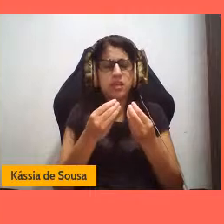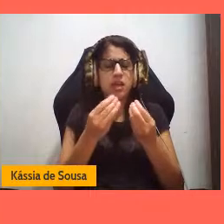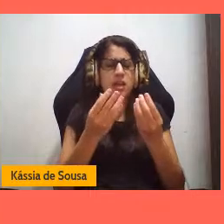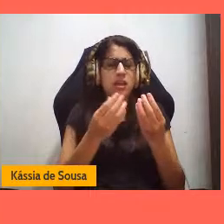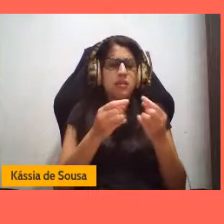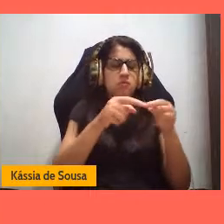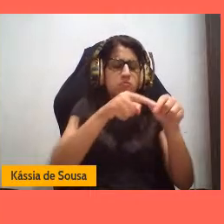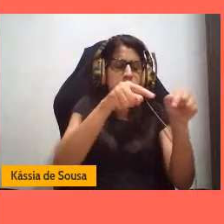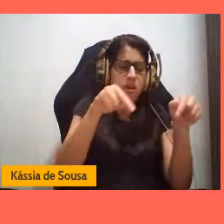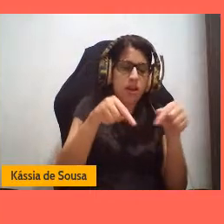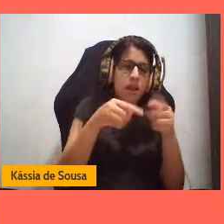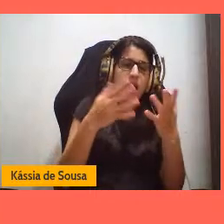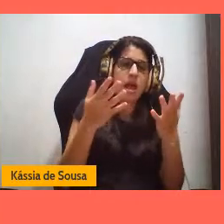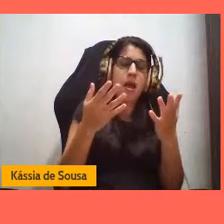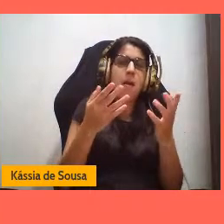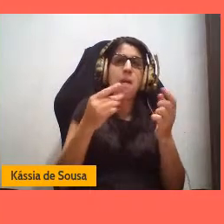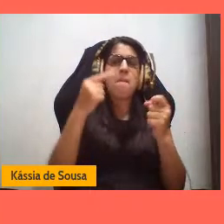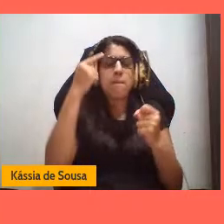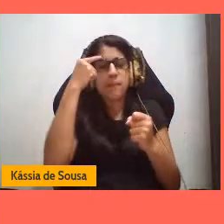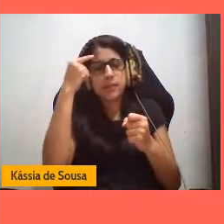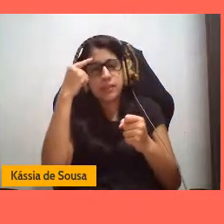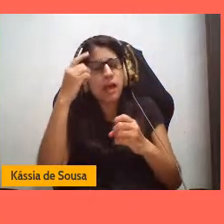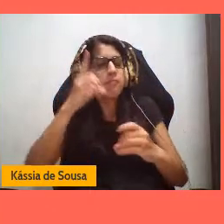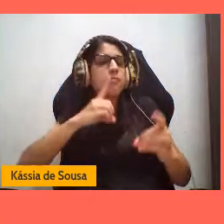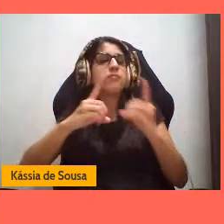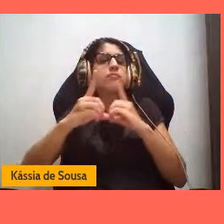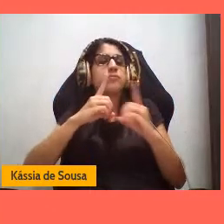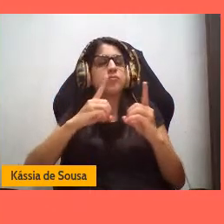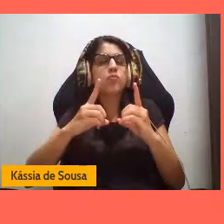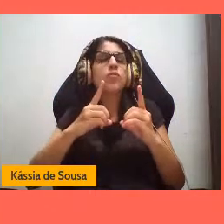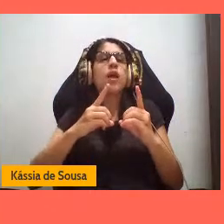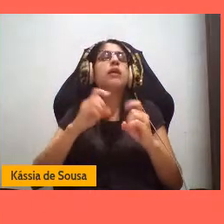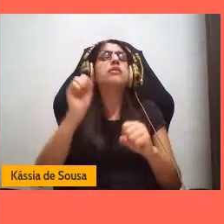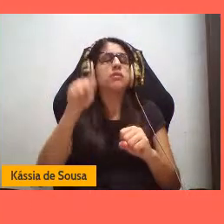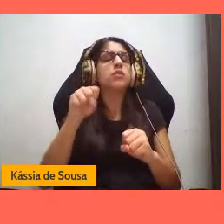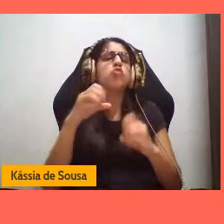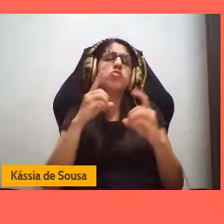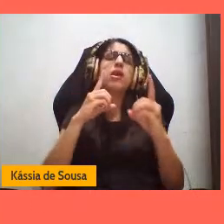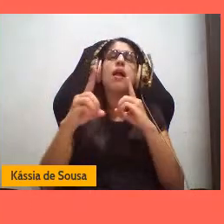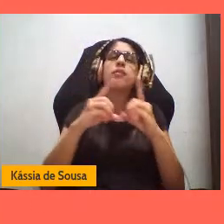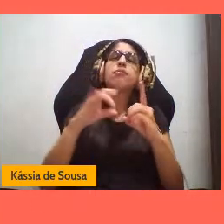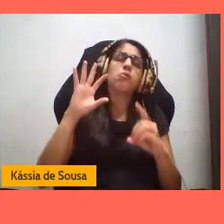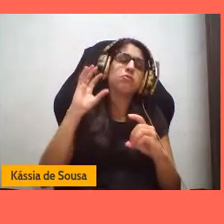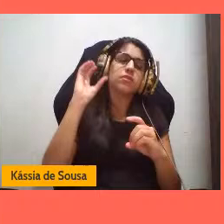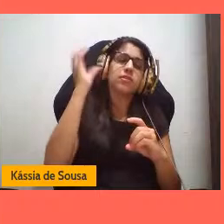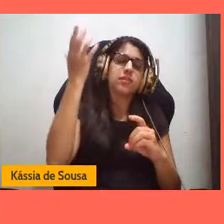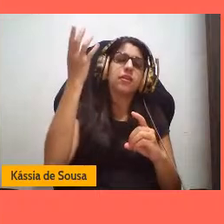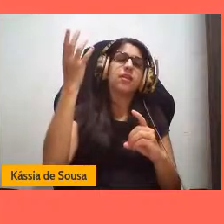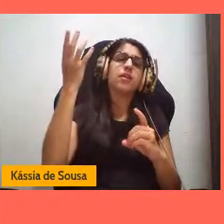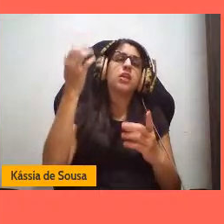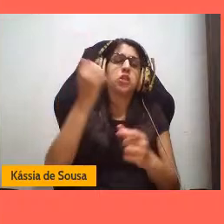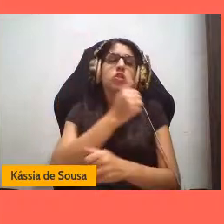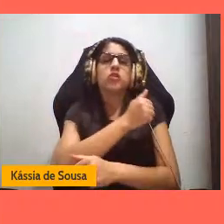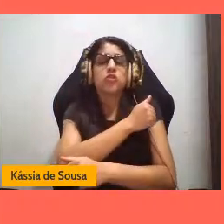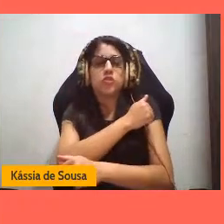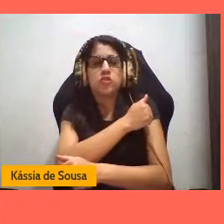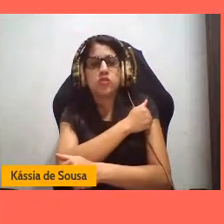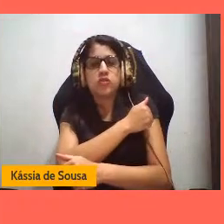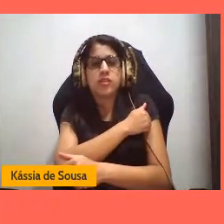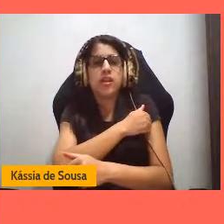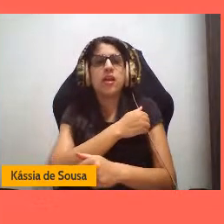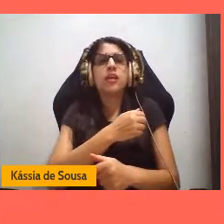diálogo e como, de fato, o diálogo se aconteceu, né, se realizou. Estudantes de segundo